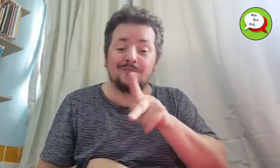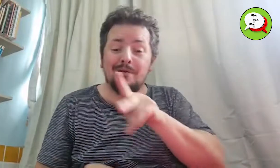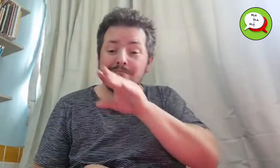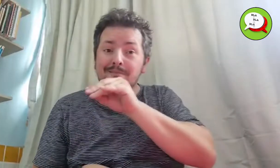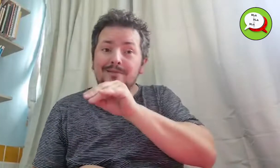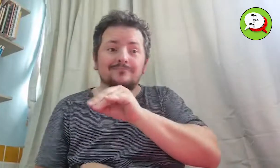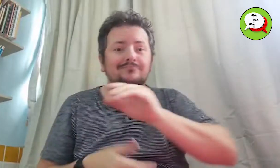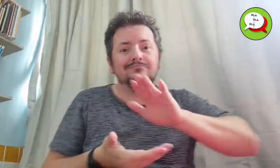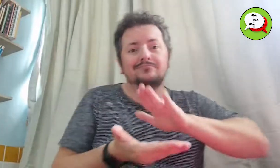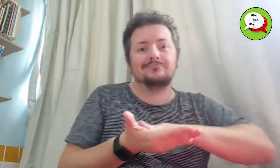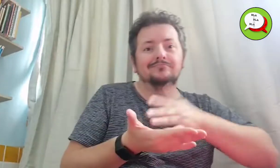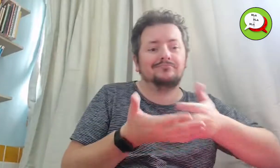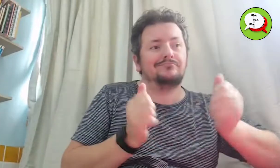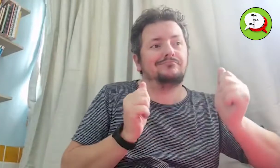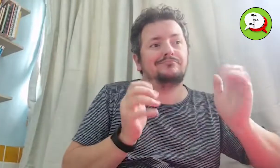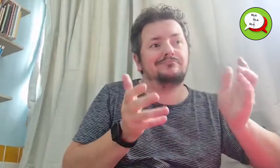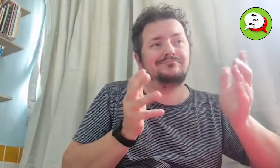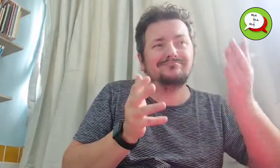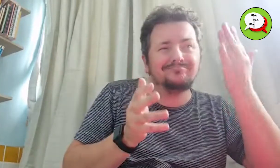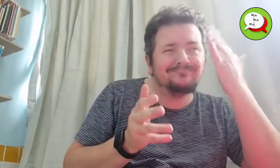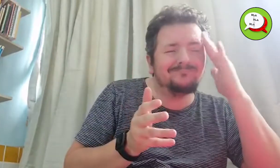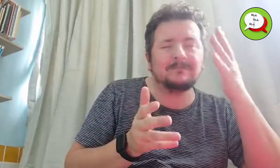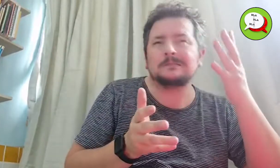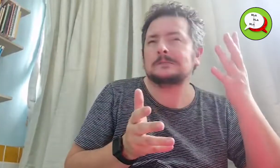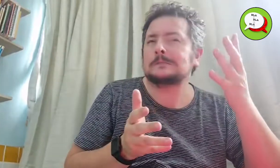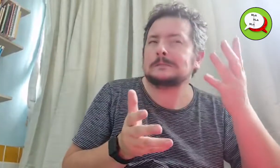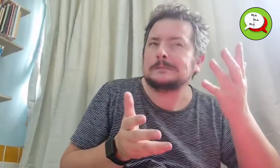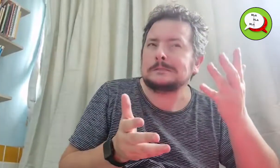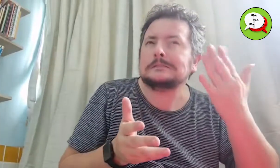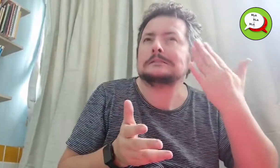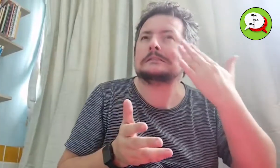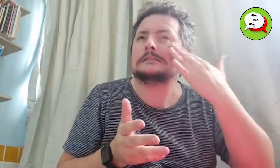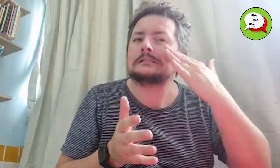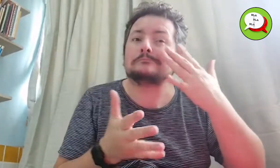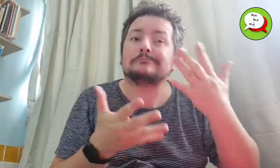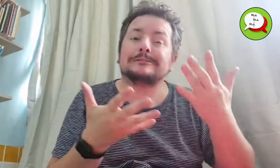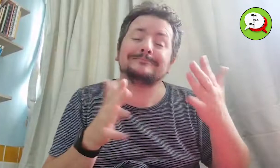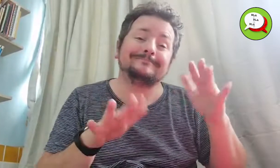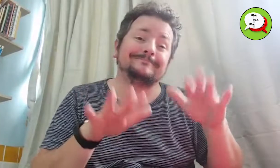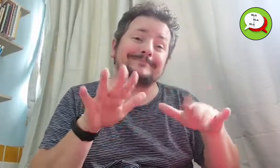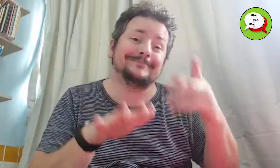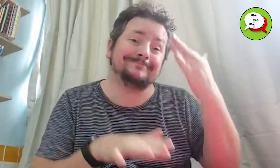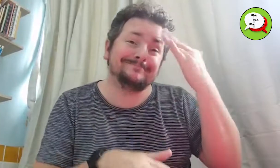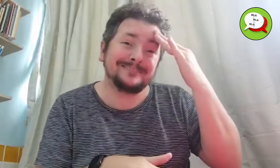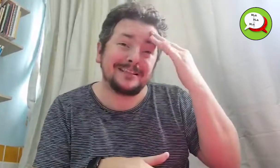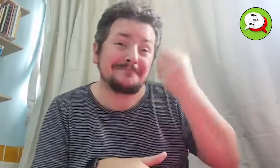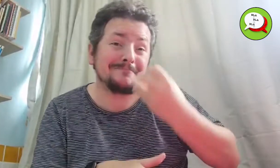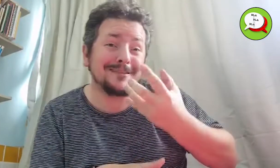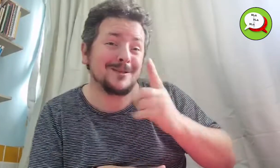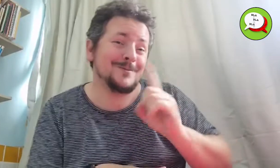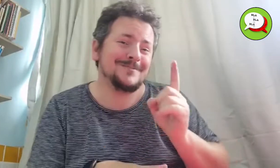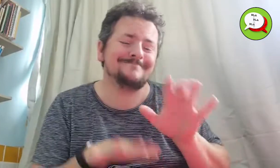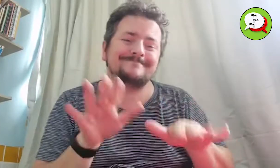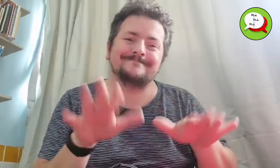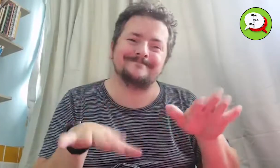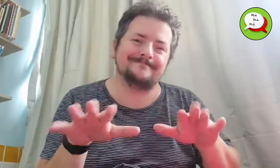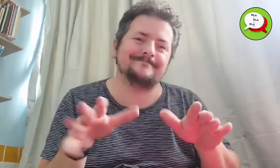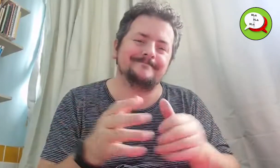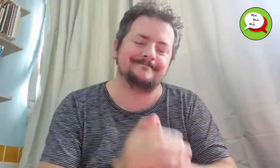está falando, é diferente, são culturas diferentes. Então, isso depende muito de cada aluno